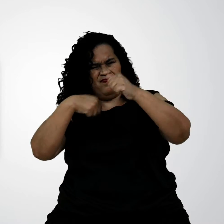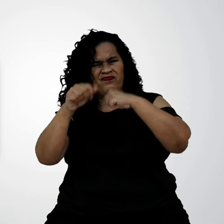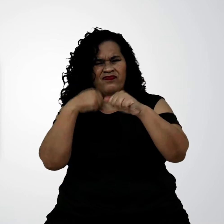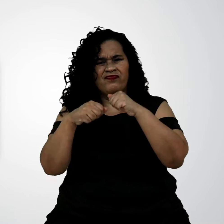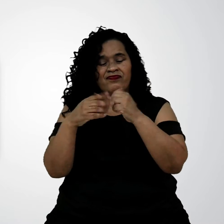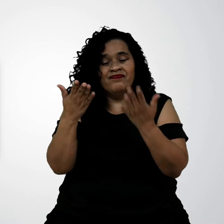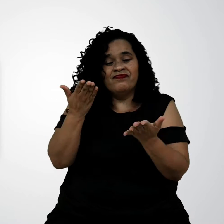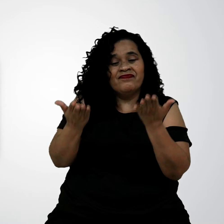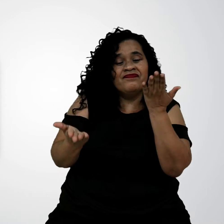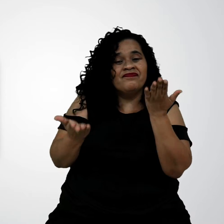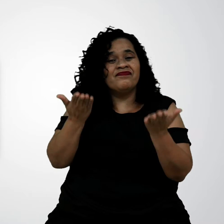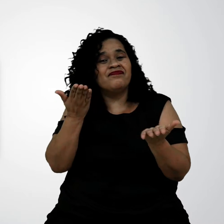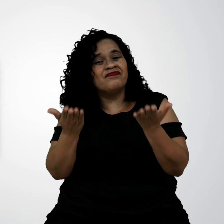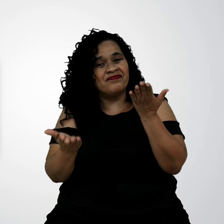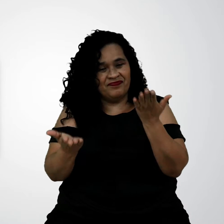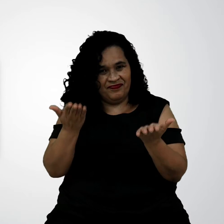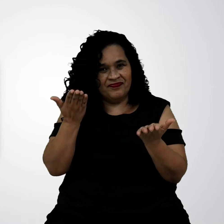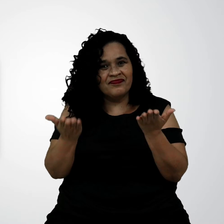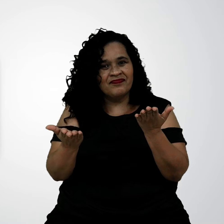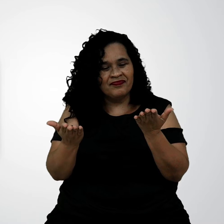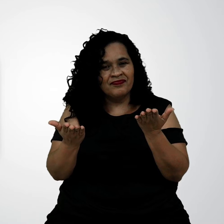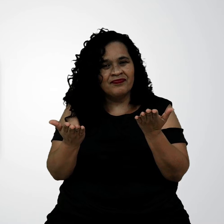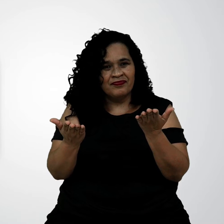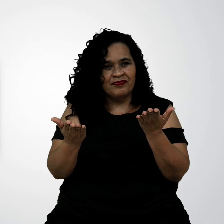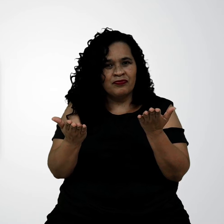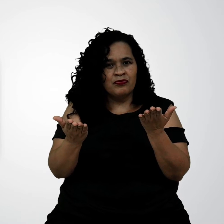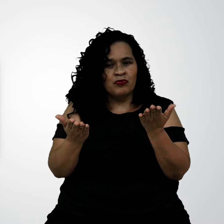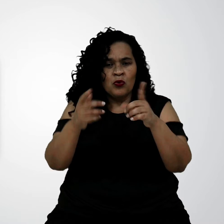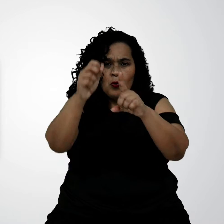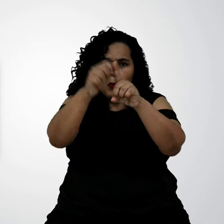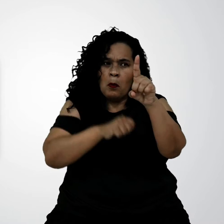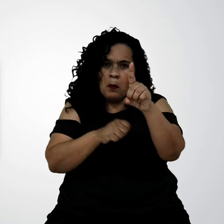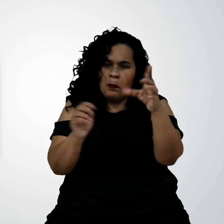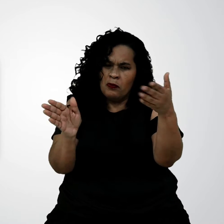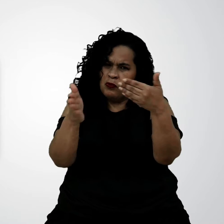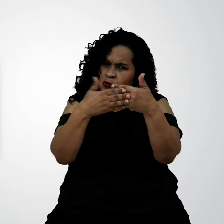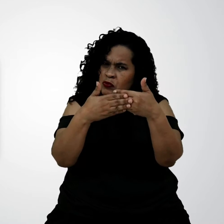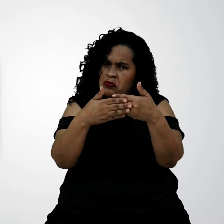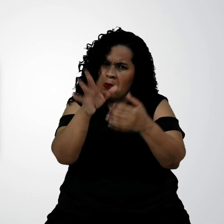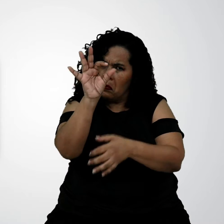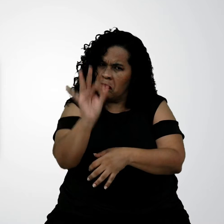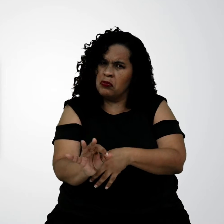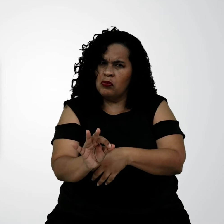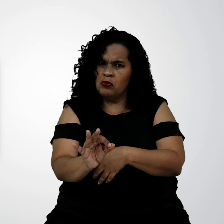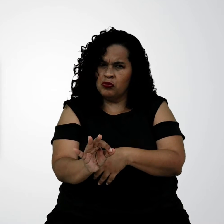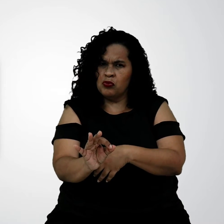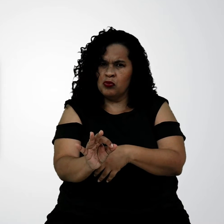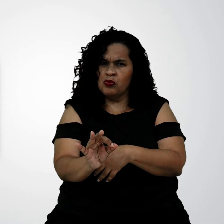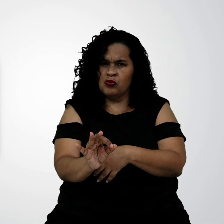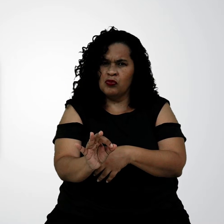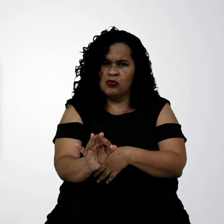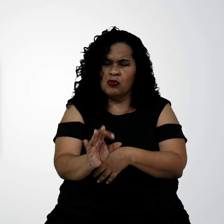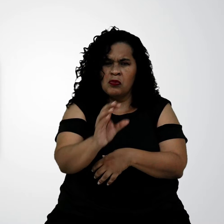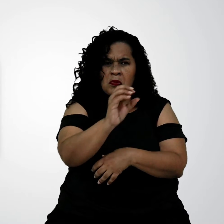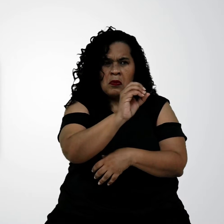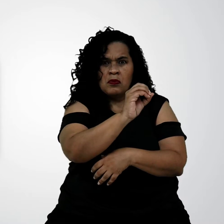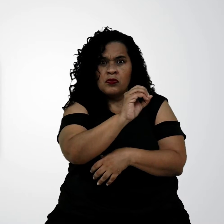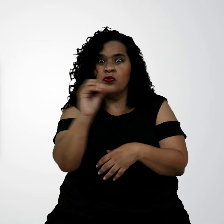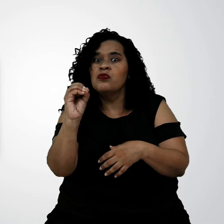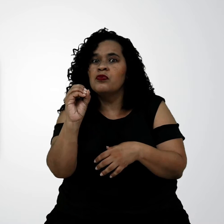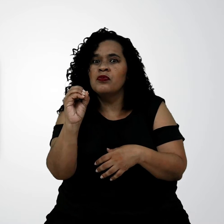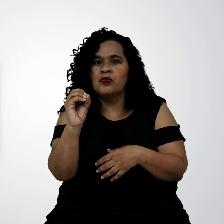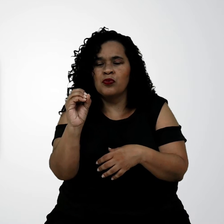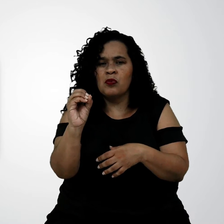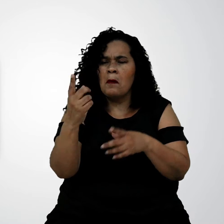equilibrada. Eles fechavam o mês no 0 a 0. Fechavam o mês no 0 a 0. O que é fechar o mês no